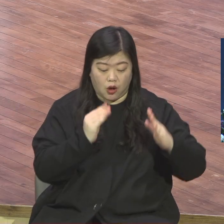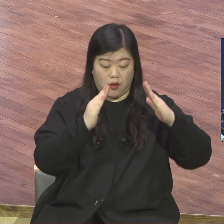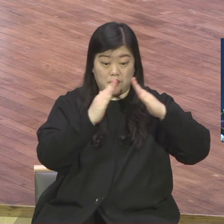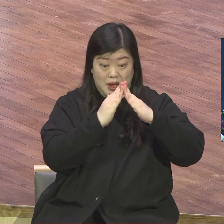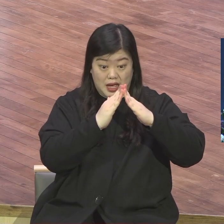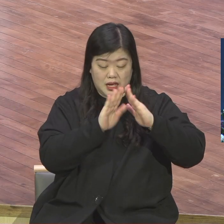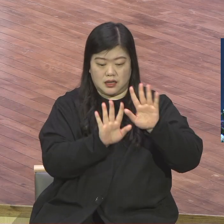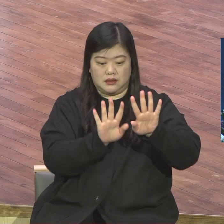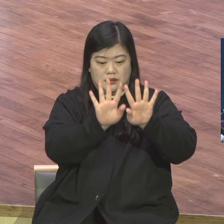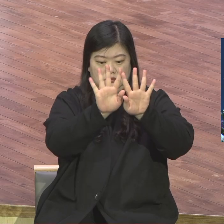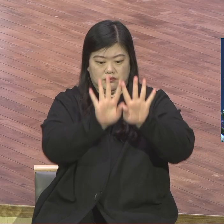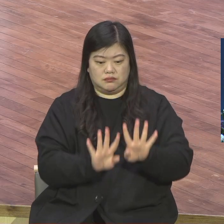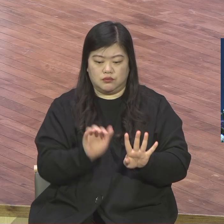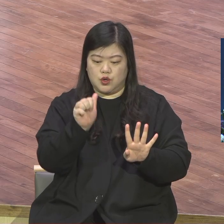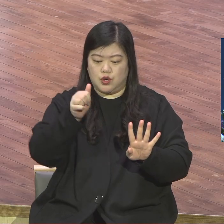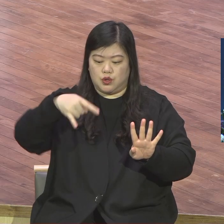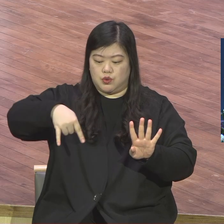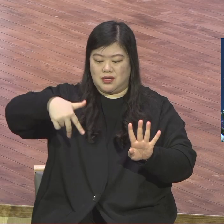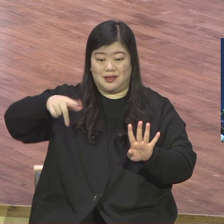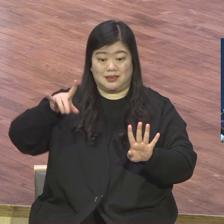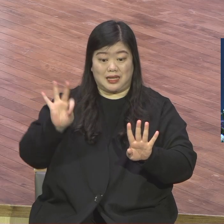지성소와 성소를 없애버렸어요.